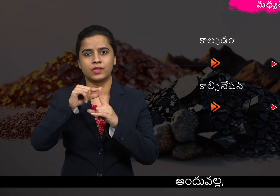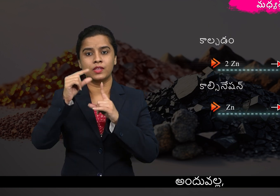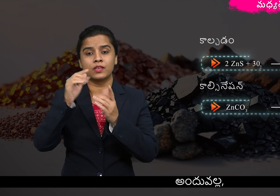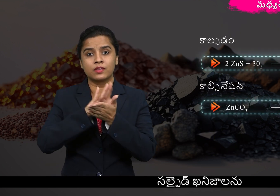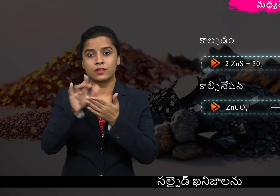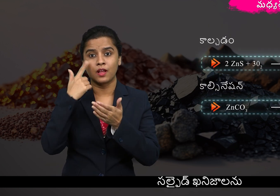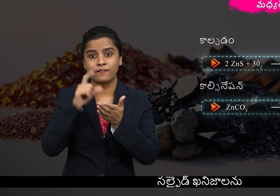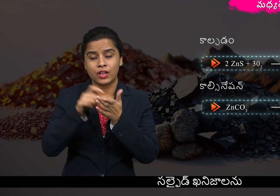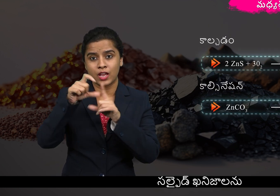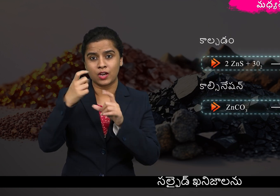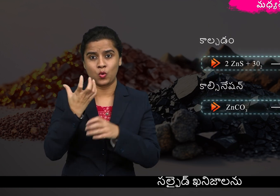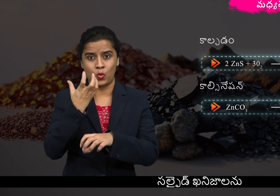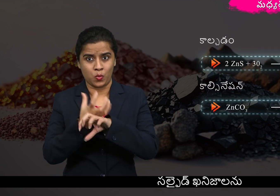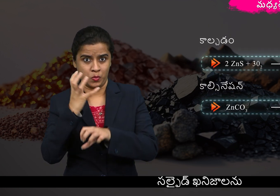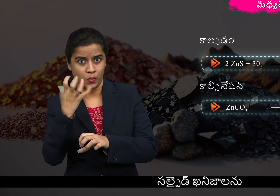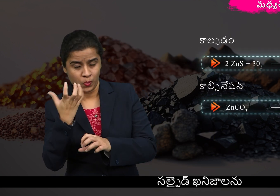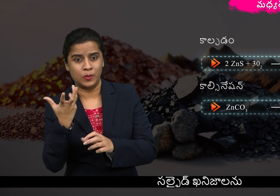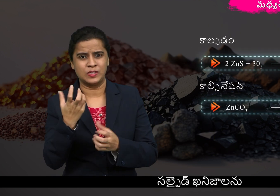అందువల్ల సల్ఫైడ్ కణజాలను